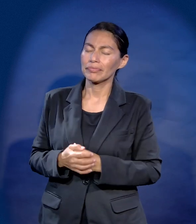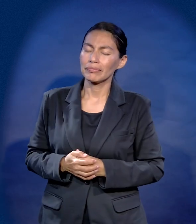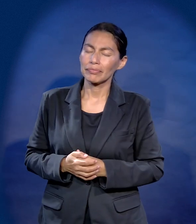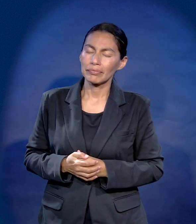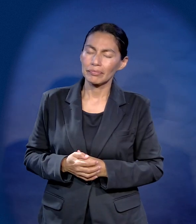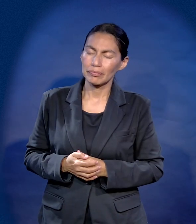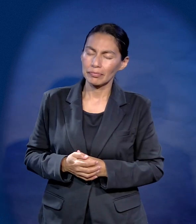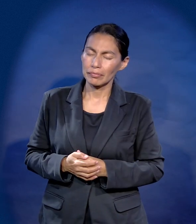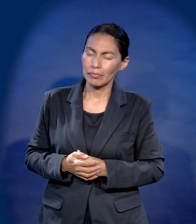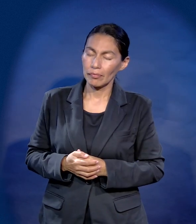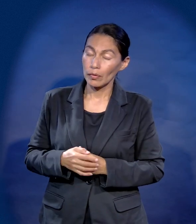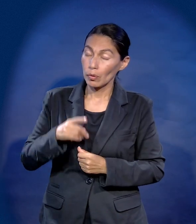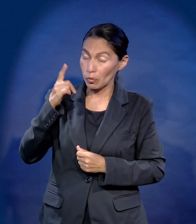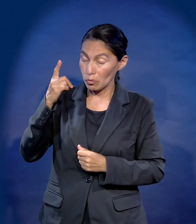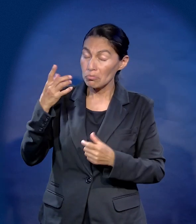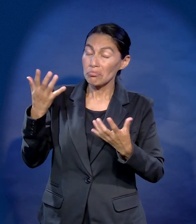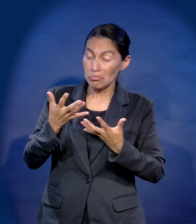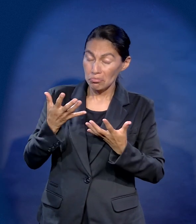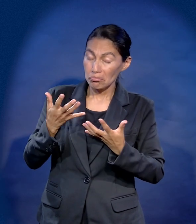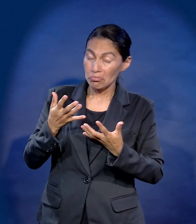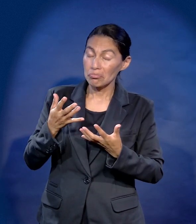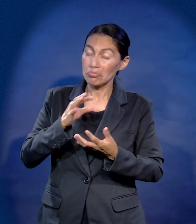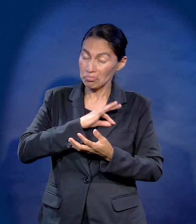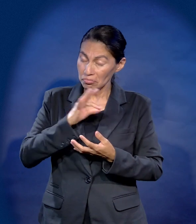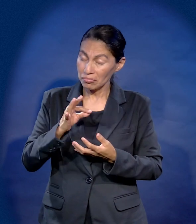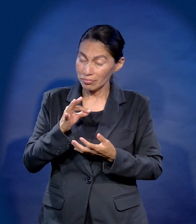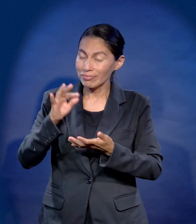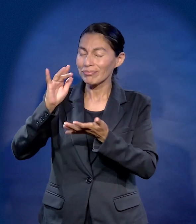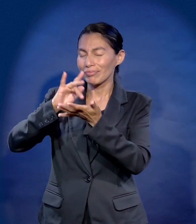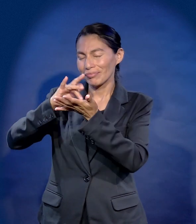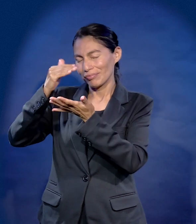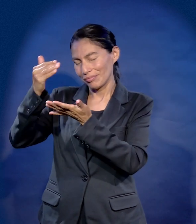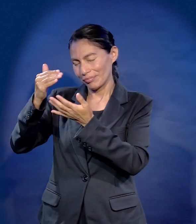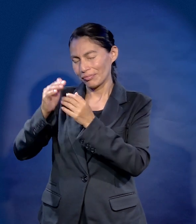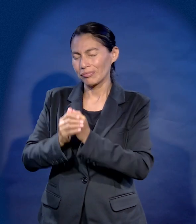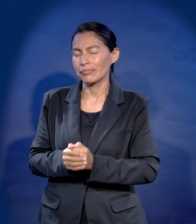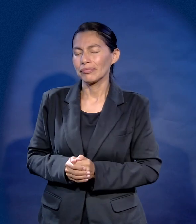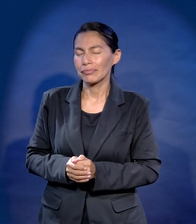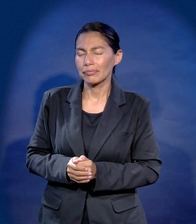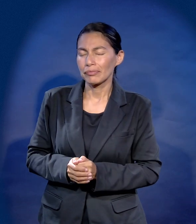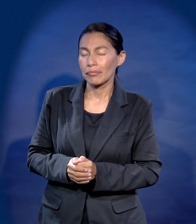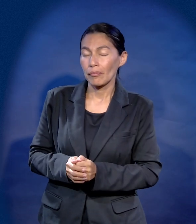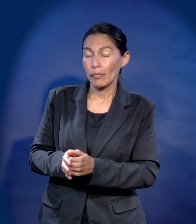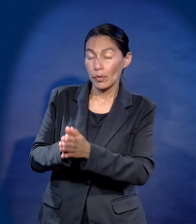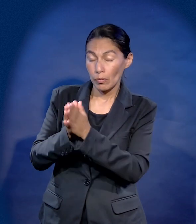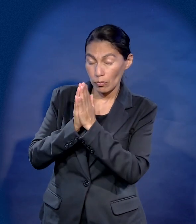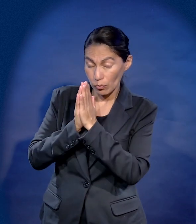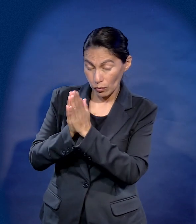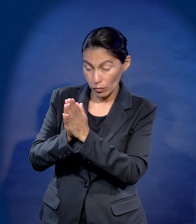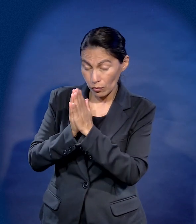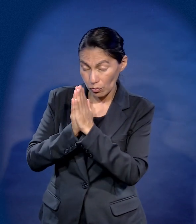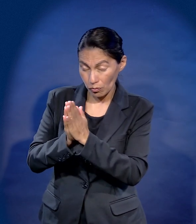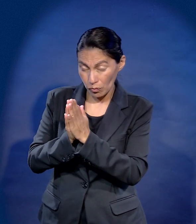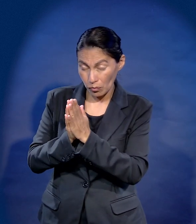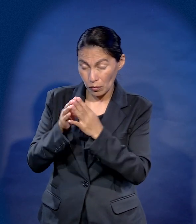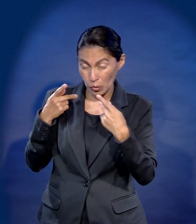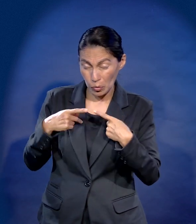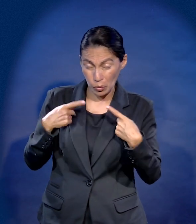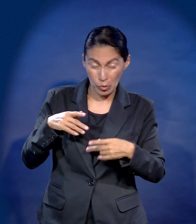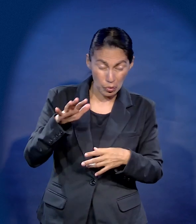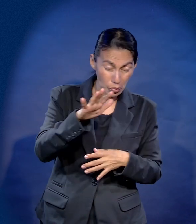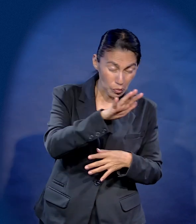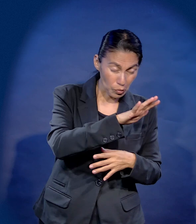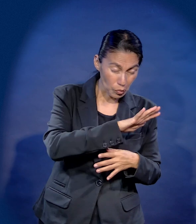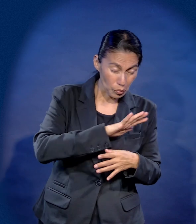nuestra vida. Para que tú tomes el control de nuestra vida. Gracias. Gracias. Por hacerlo posible. Por hacerlo posible. Pero por favor. Pero por